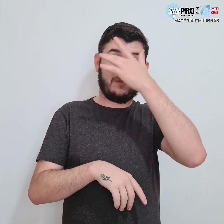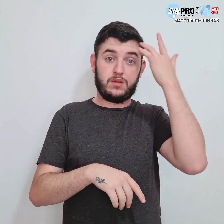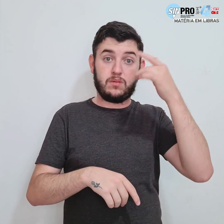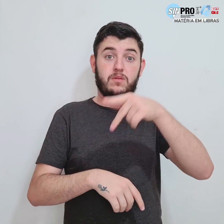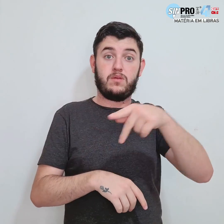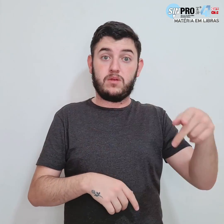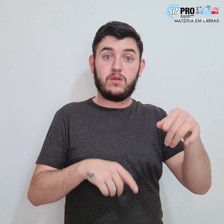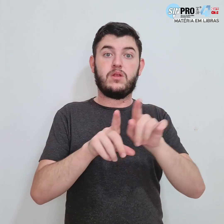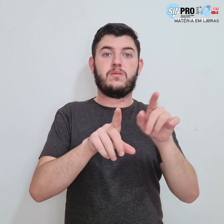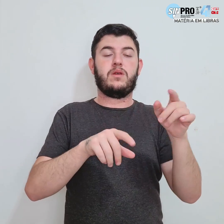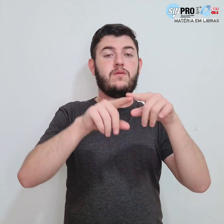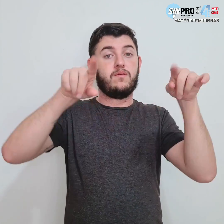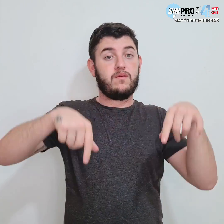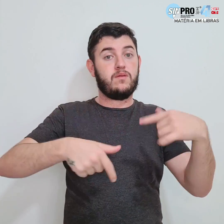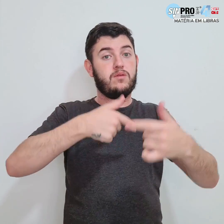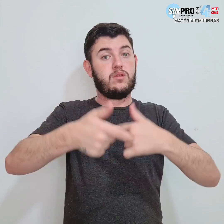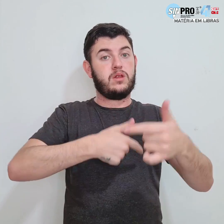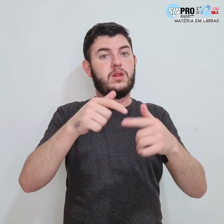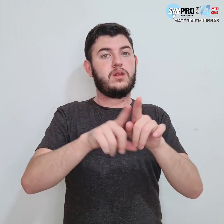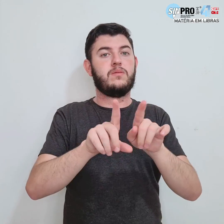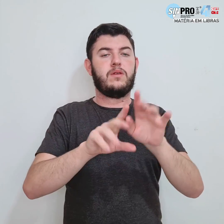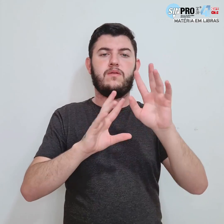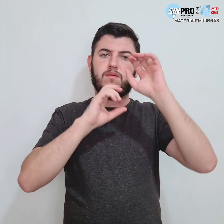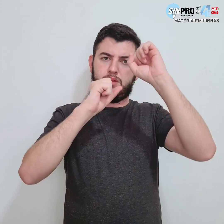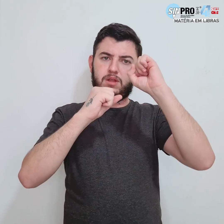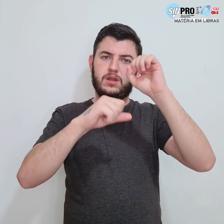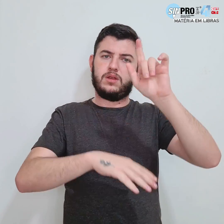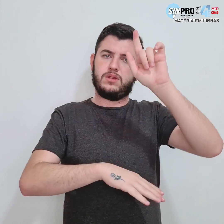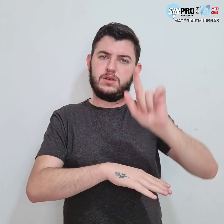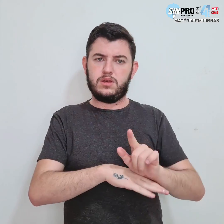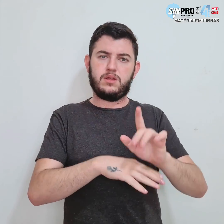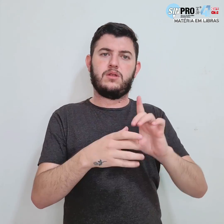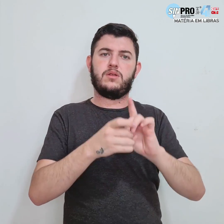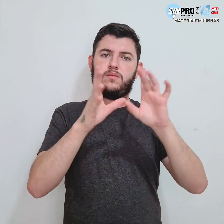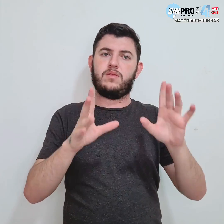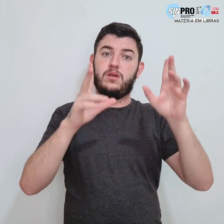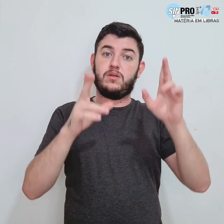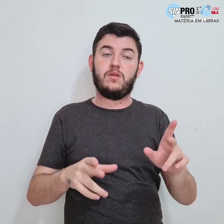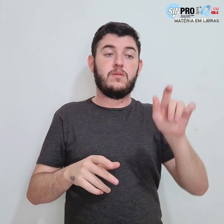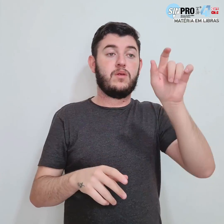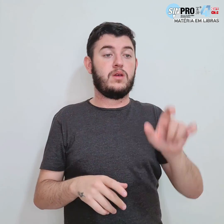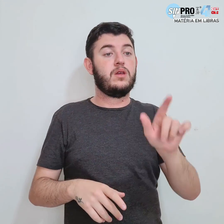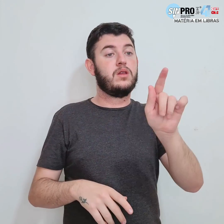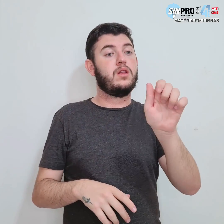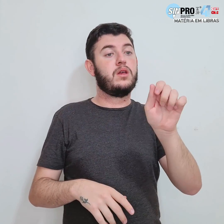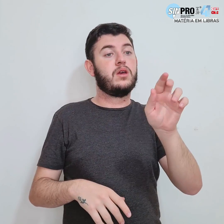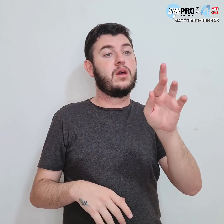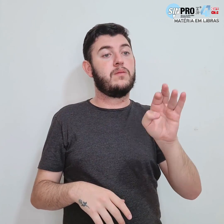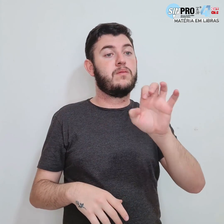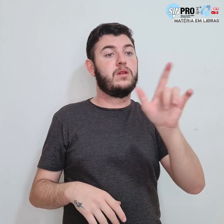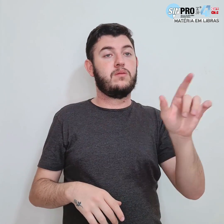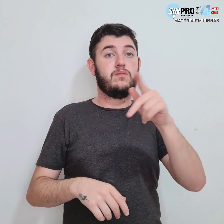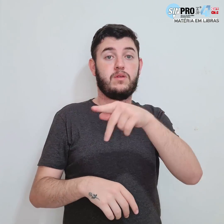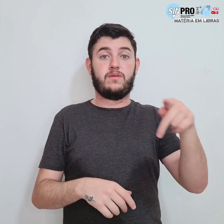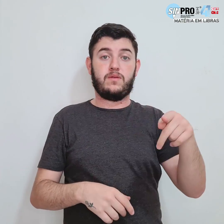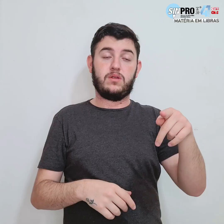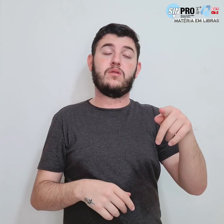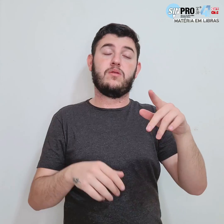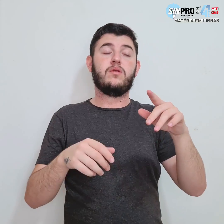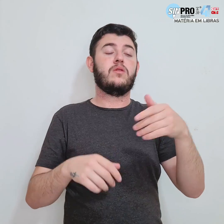professores e funcionários, fortalecer a gestão democrática, afirma Gabriel Magno, professor da Rede Pública de Ensino do DF